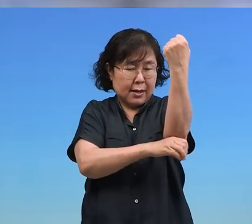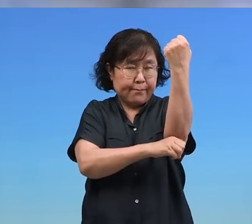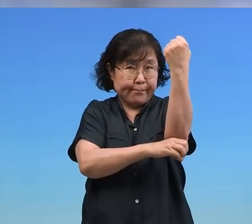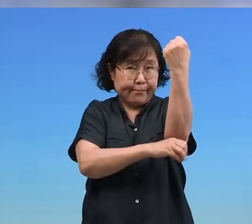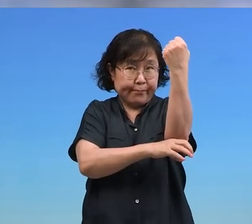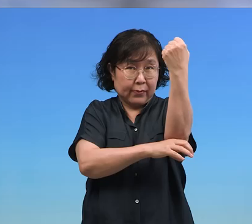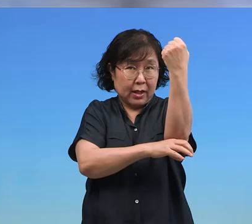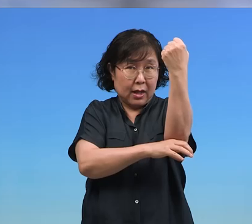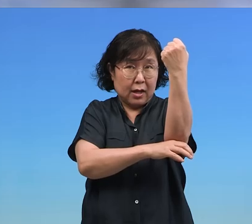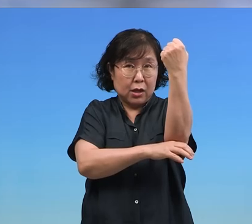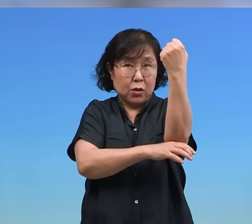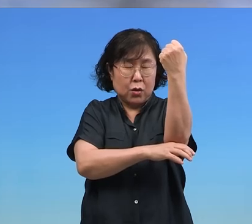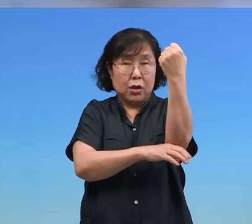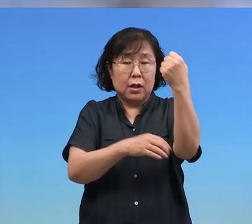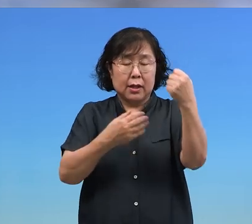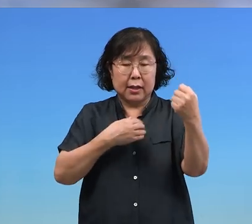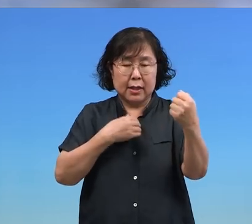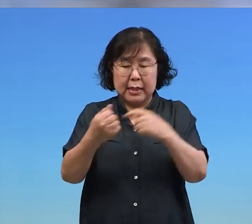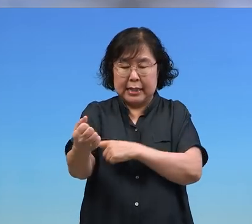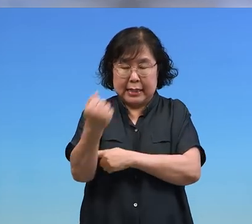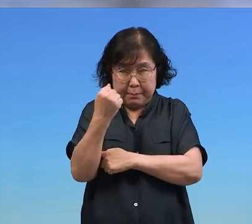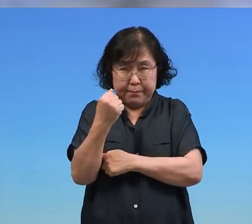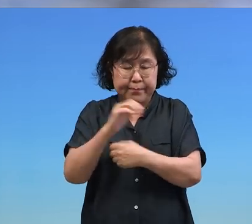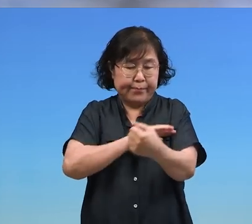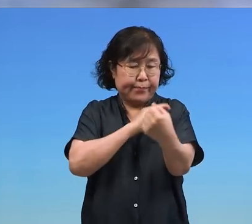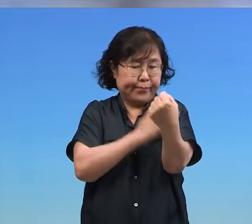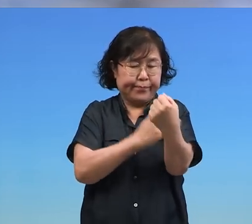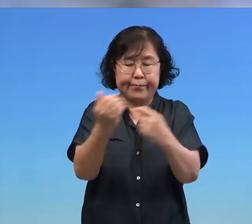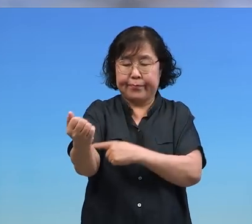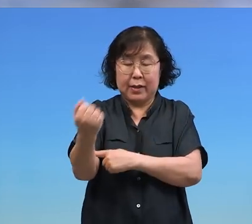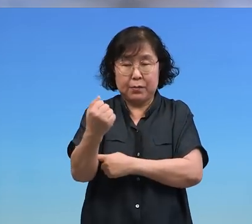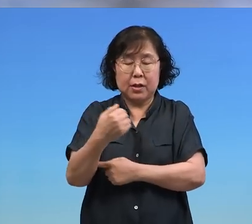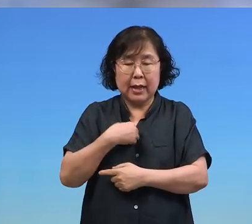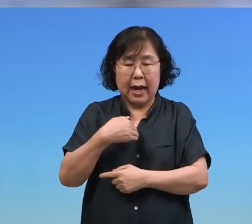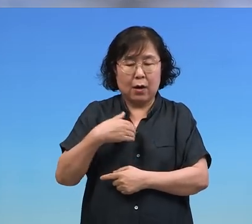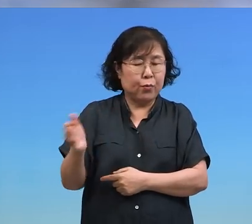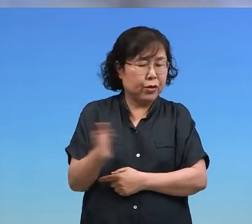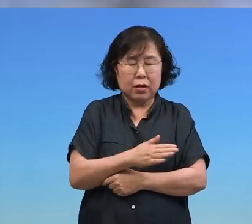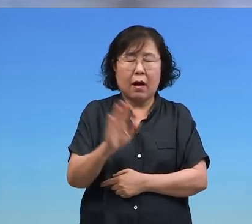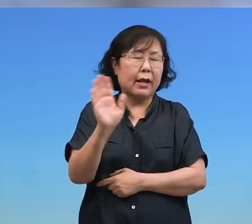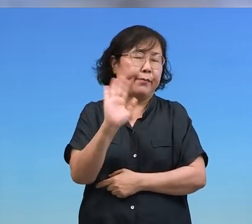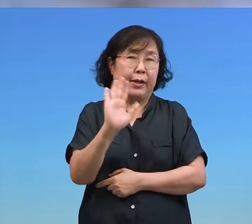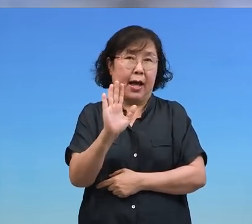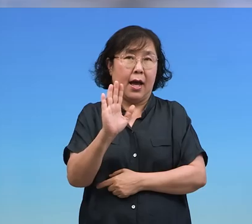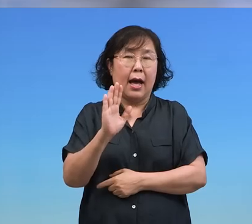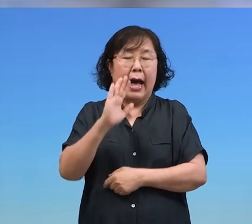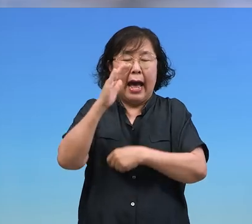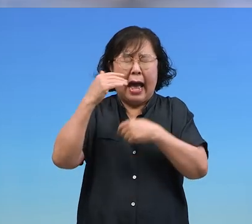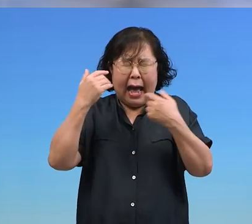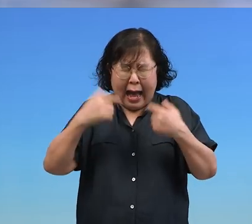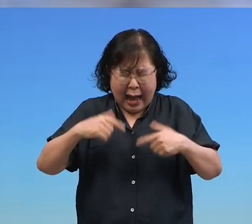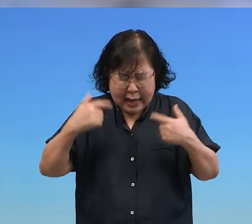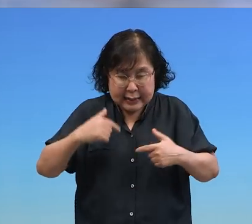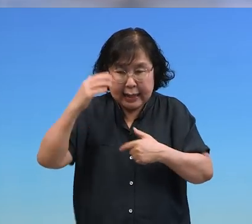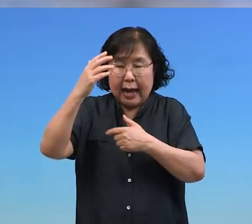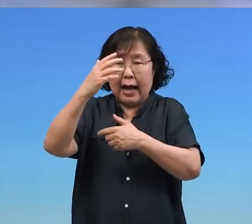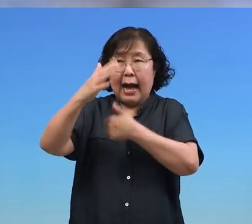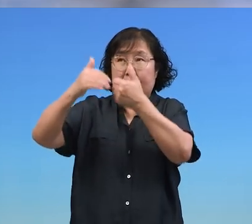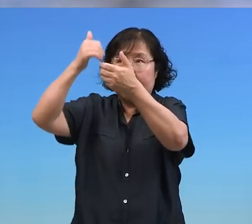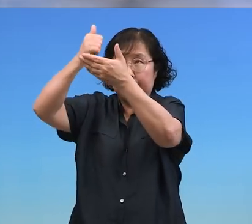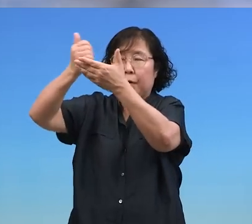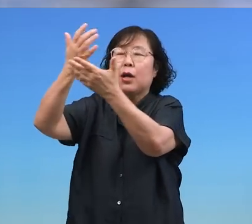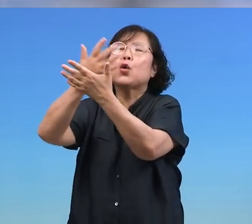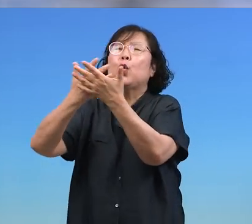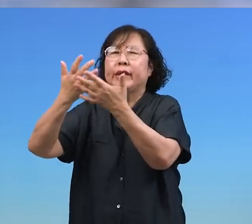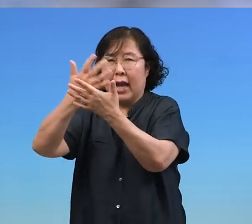아니다 항상 말씀을 의지해야 된다 말씀 의지하지 않고 말씀 공급이 끊어지면 그러면